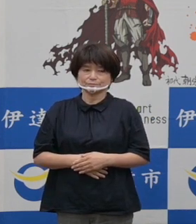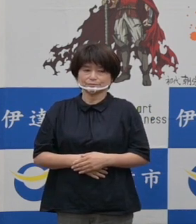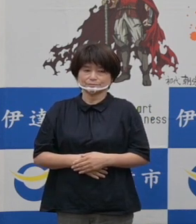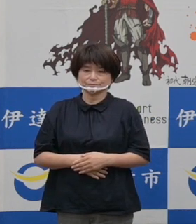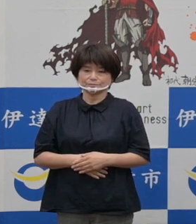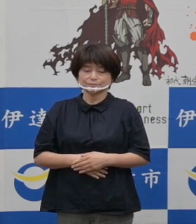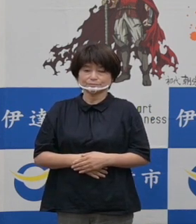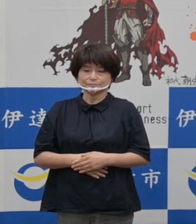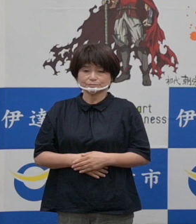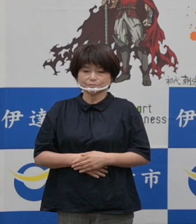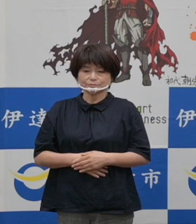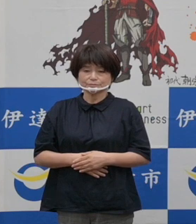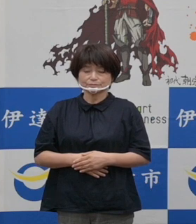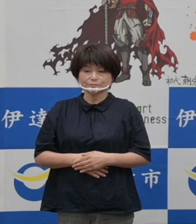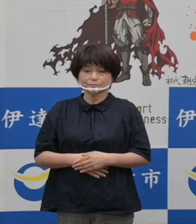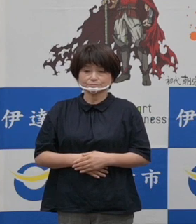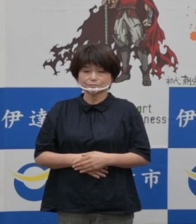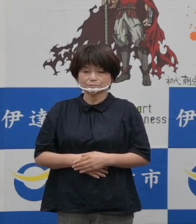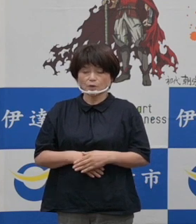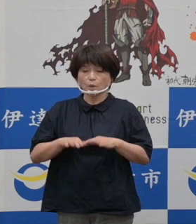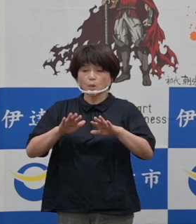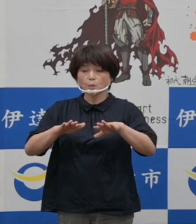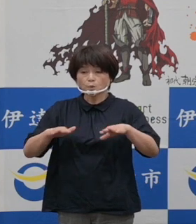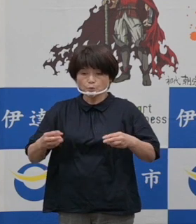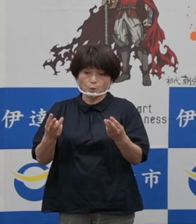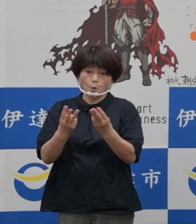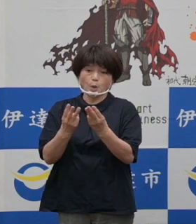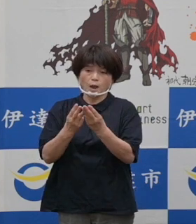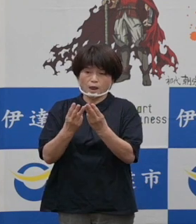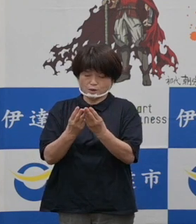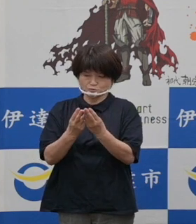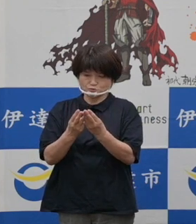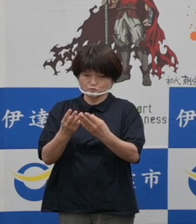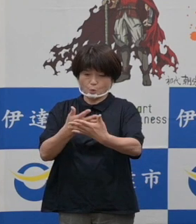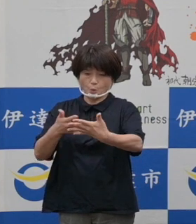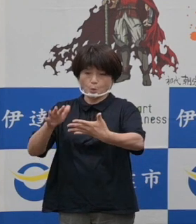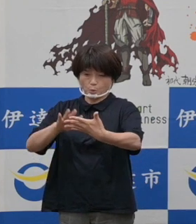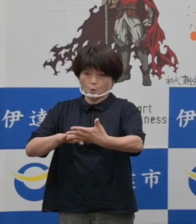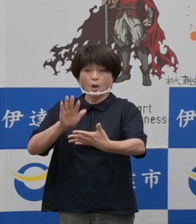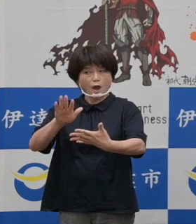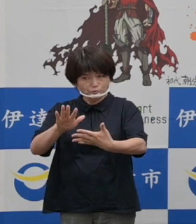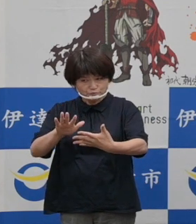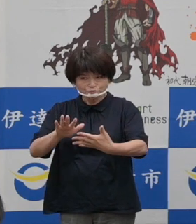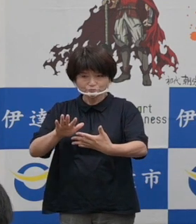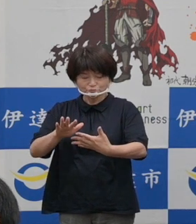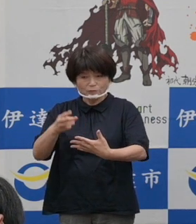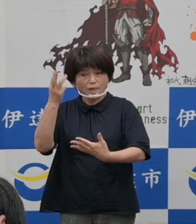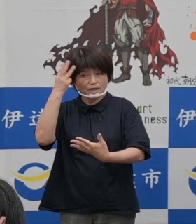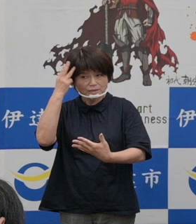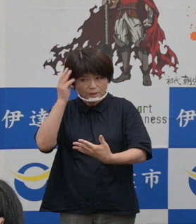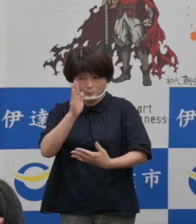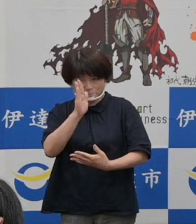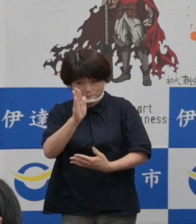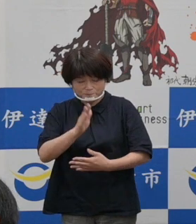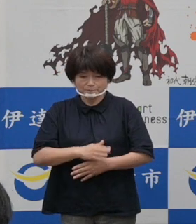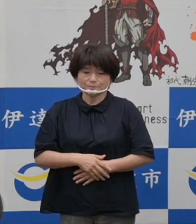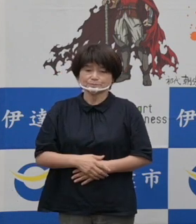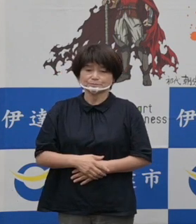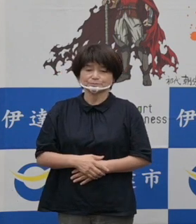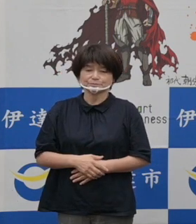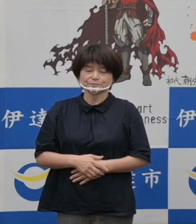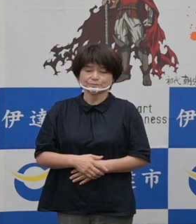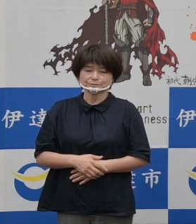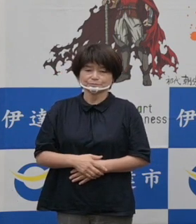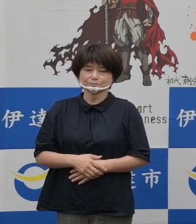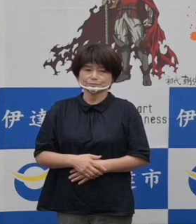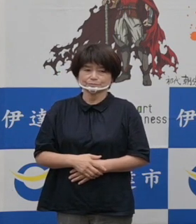下に3番のところに児童数を書いてございます。参考にしていただきたいと思います。